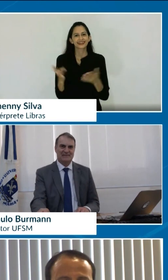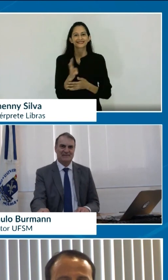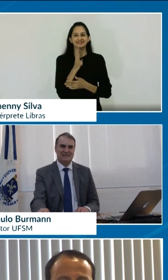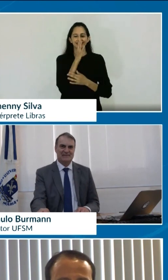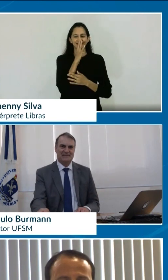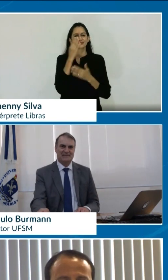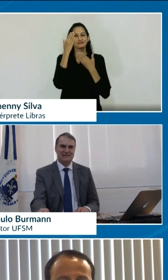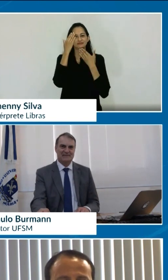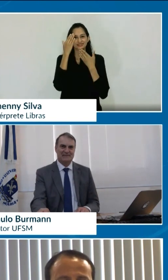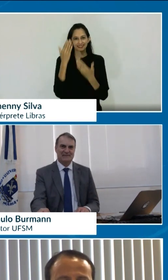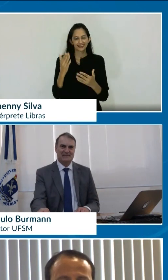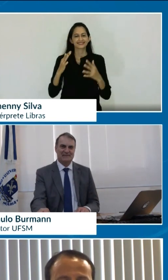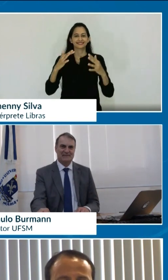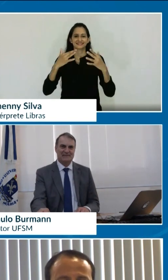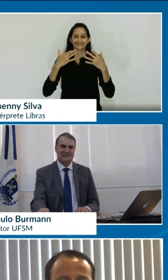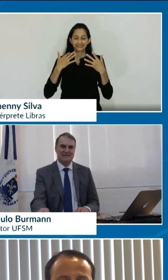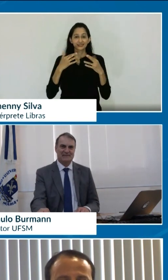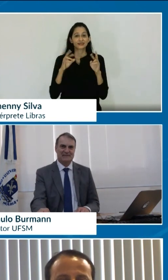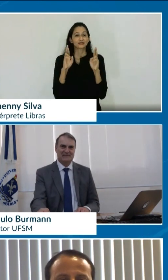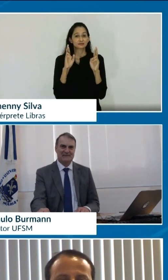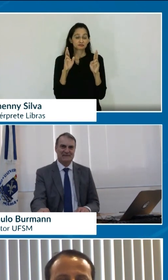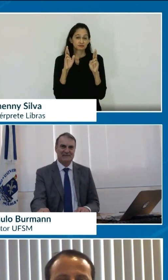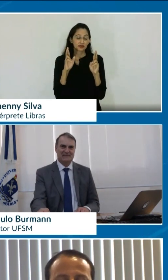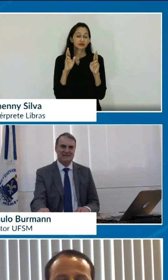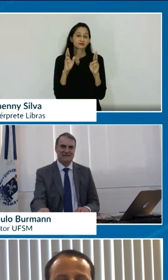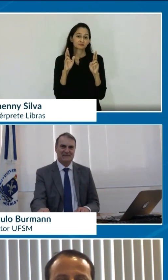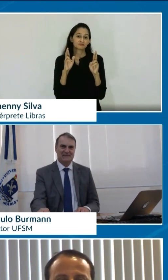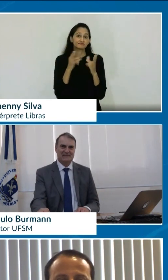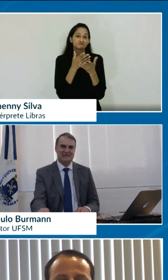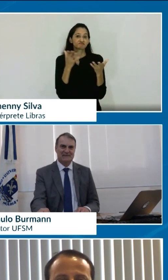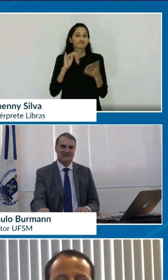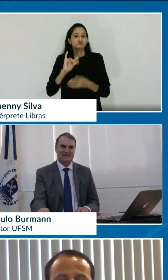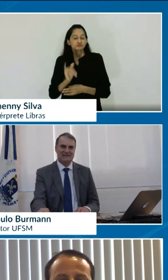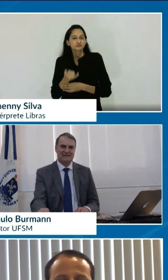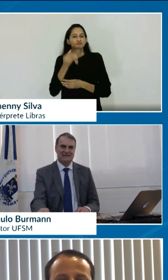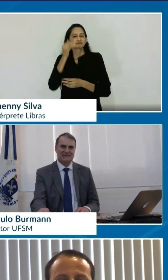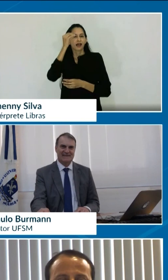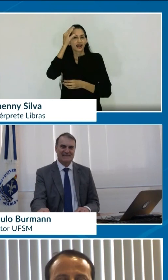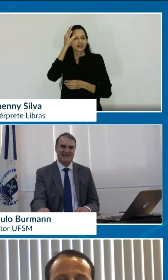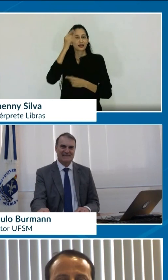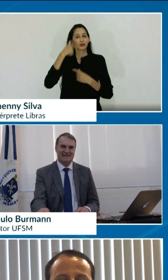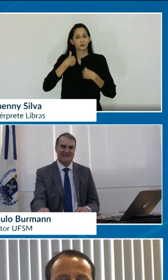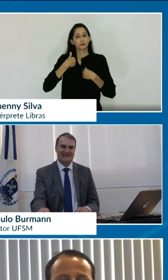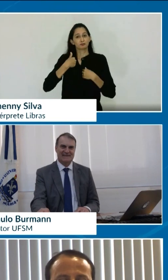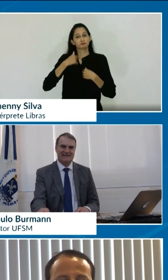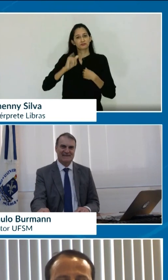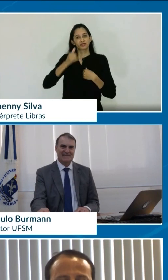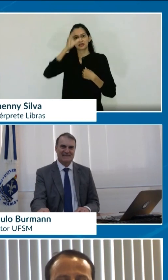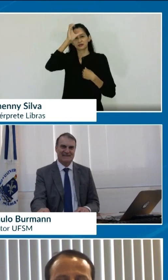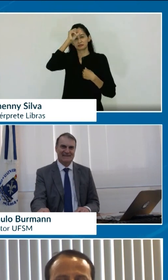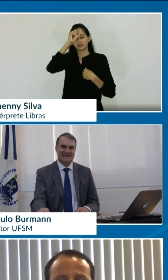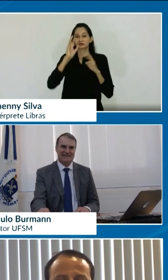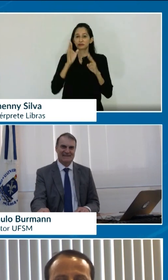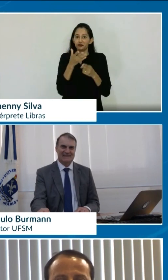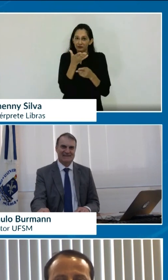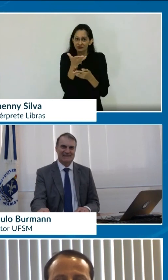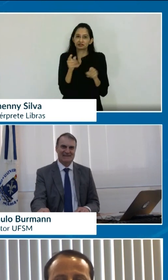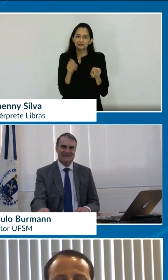pela audiência. Espero que tenha aprendido tanto quanto eu aqui hoje nessas conversas com os reitores das